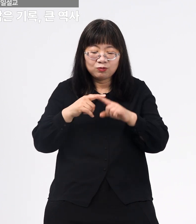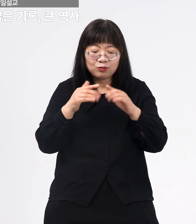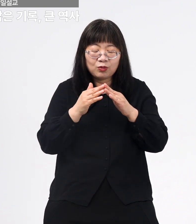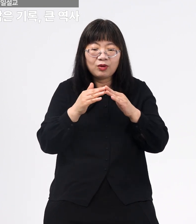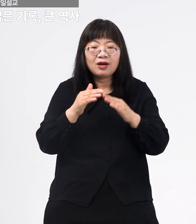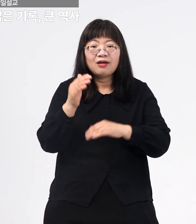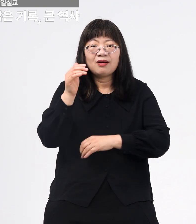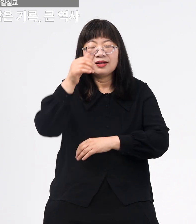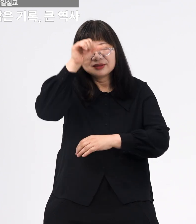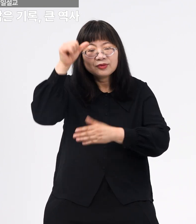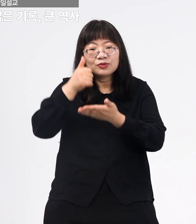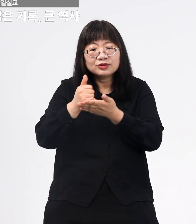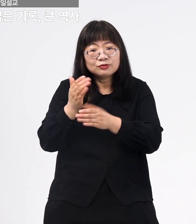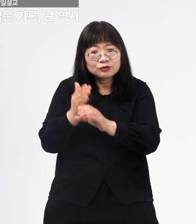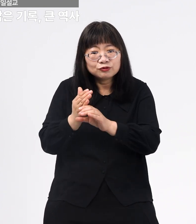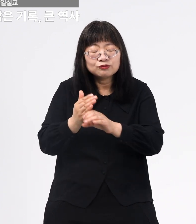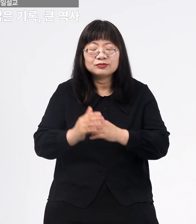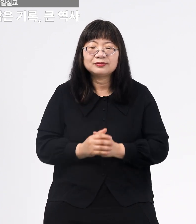장로님 중에